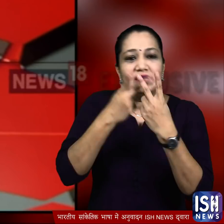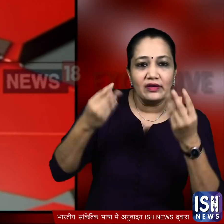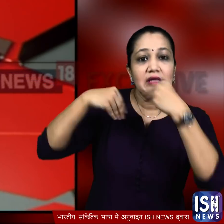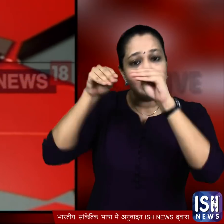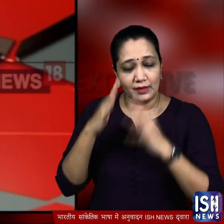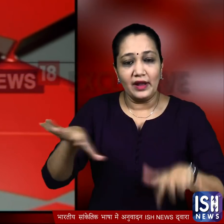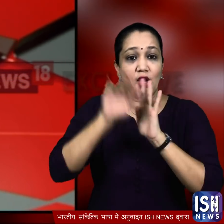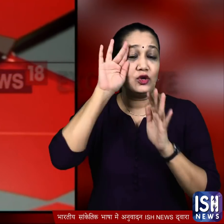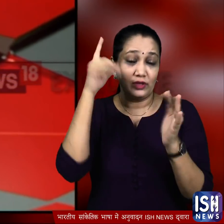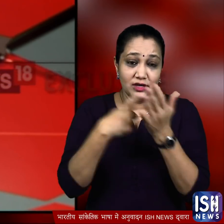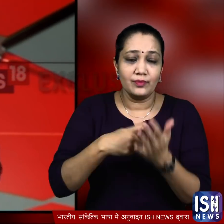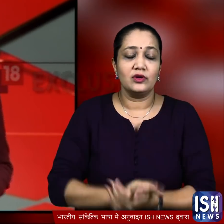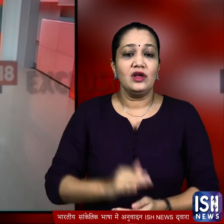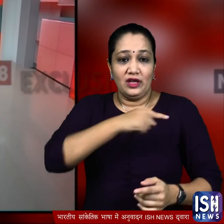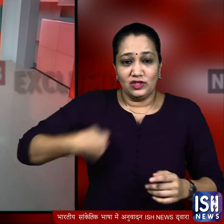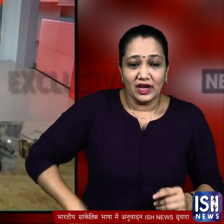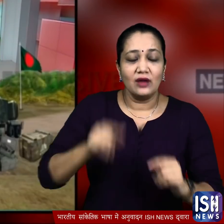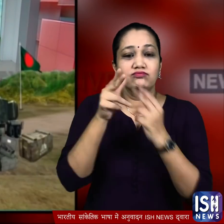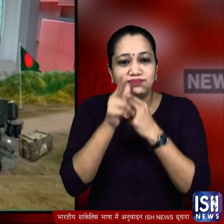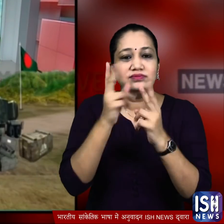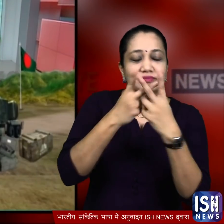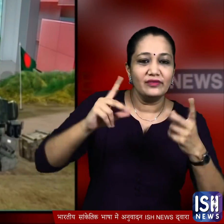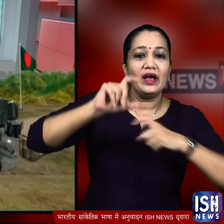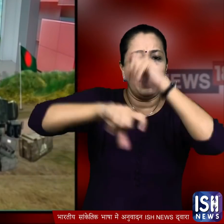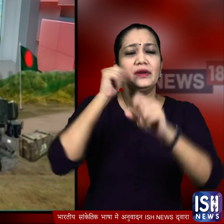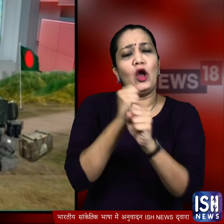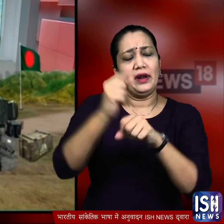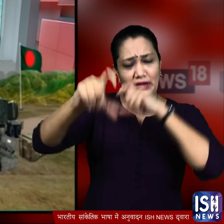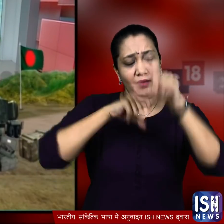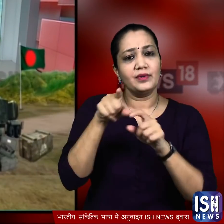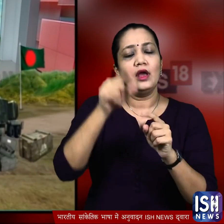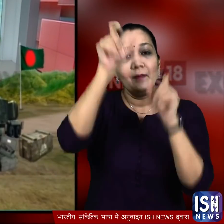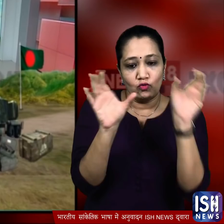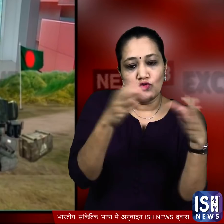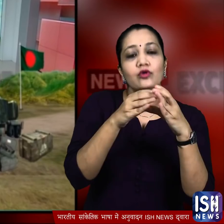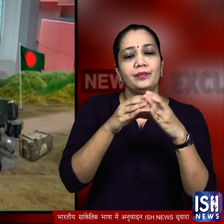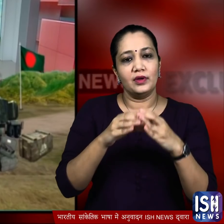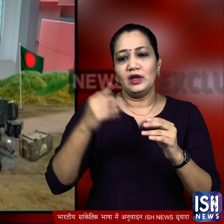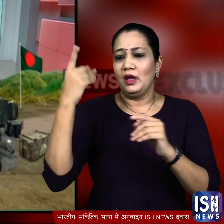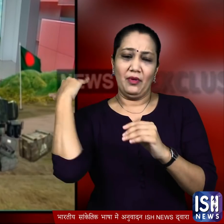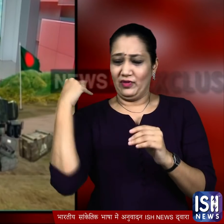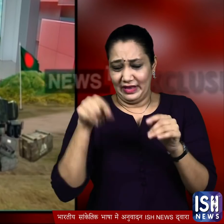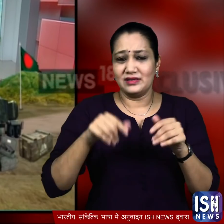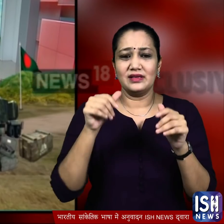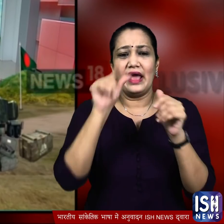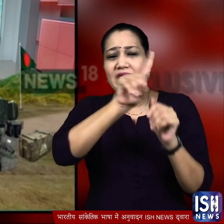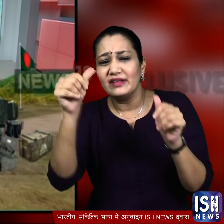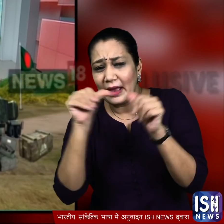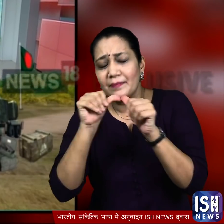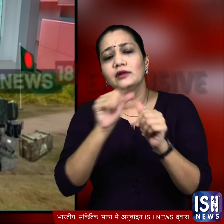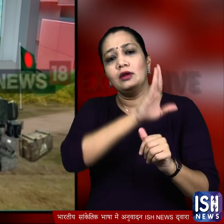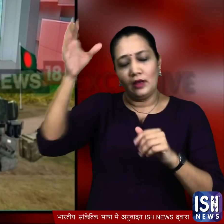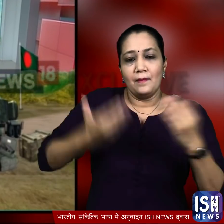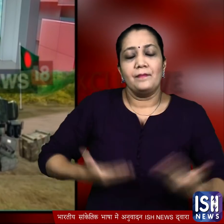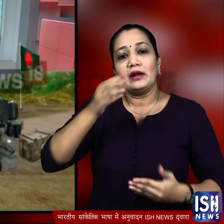फिराक में है। न्यूज़ 18 के संदीप बोल की रिपोर्ट है कि चीन के हथियार बनाने वाली एक सरकारी कंपनी के प्रतिनिधिमंडल को इसी महीने की